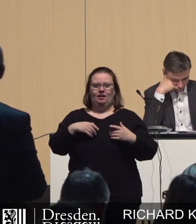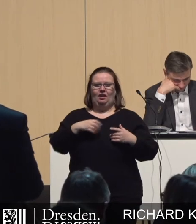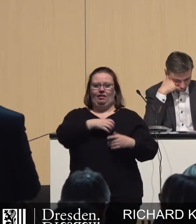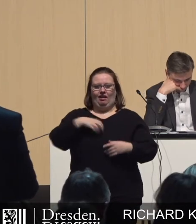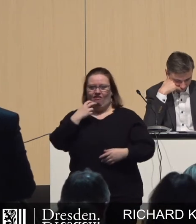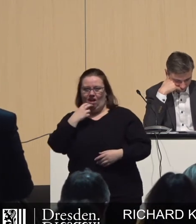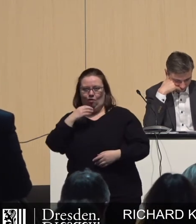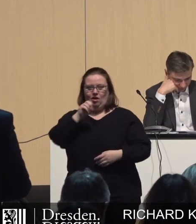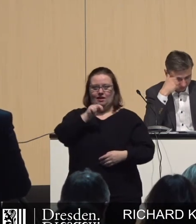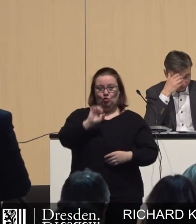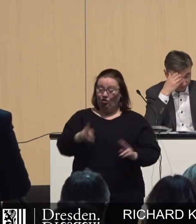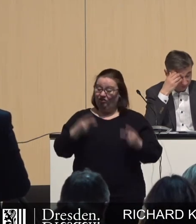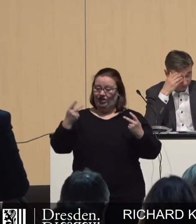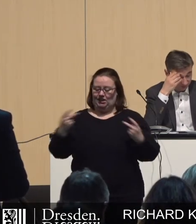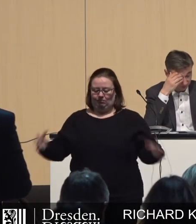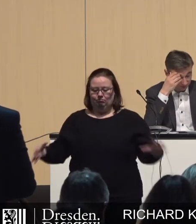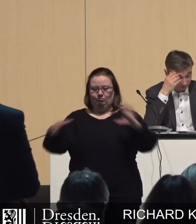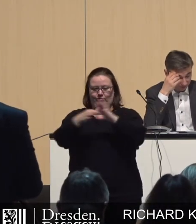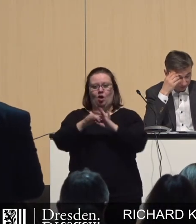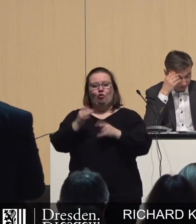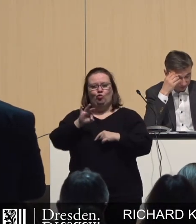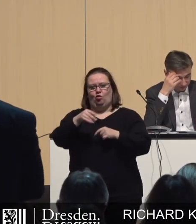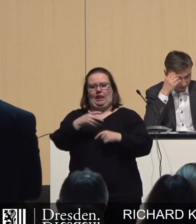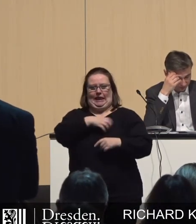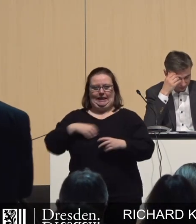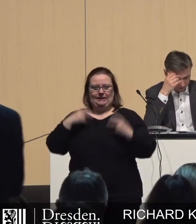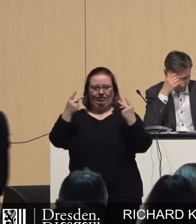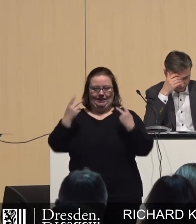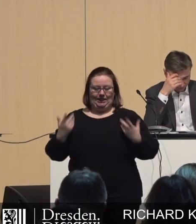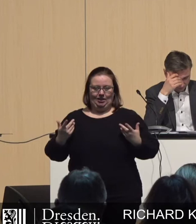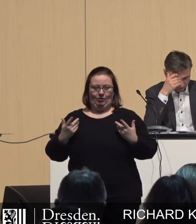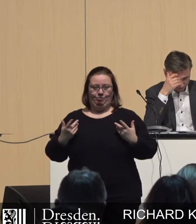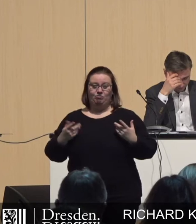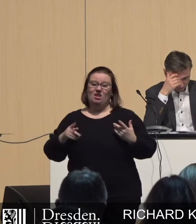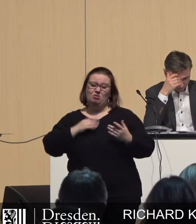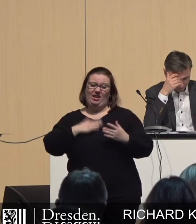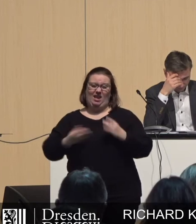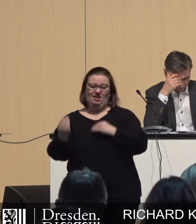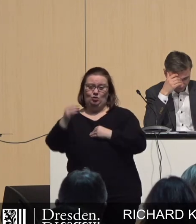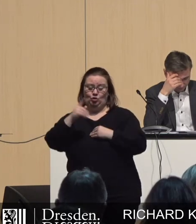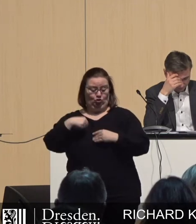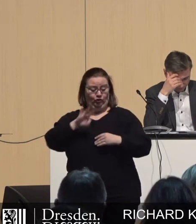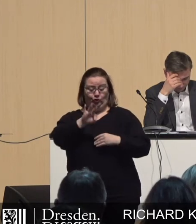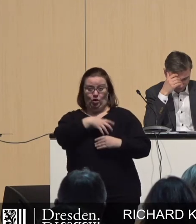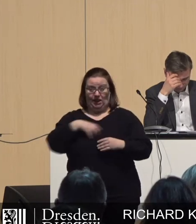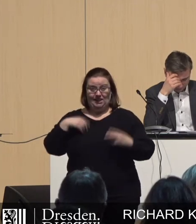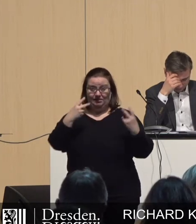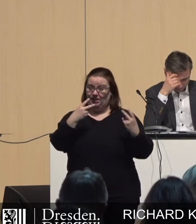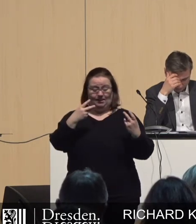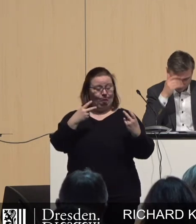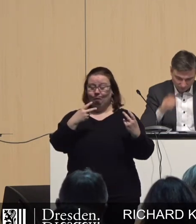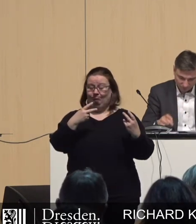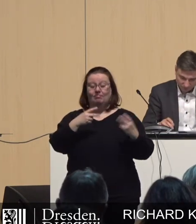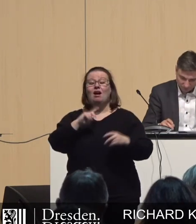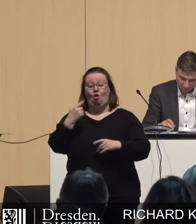und ENSO für eine wichtige Entscheidung für die Landeshauptstadt ist. Ich würde an der Stelle gerne ergänzen, dass es nicht nur eine wichtige Entscheidung für die Landeshauptstadt